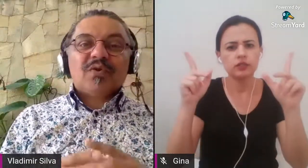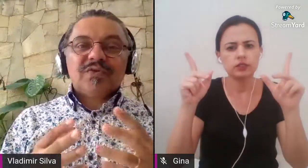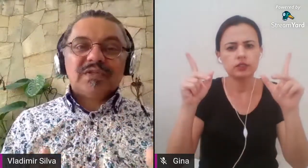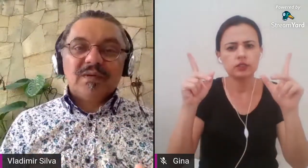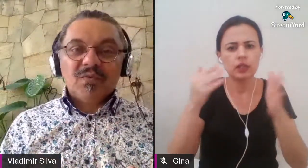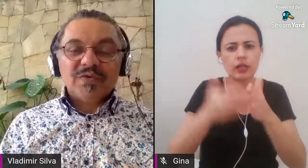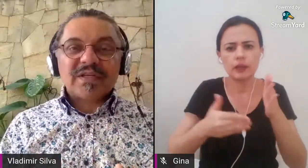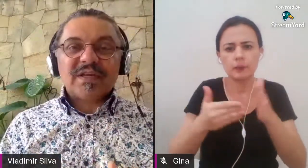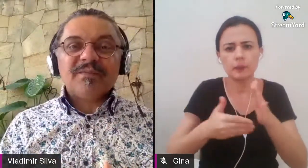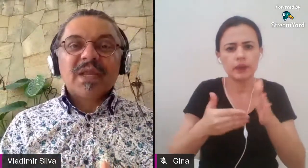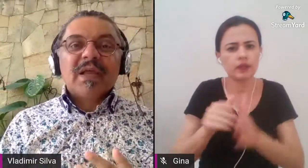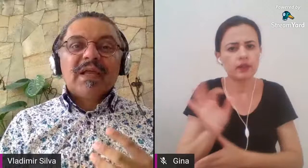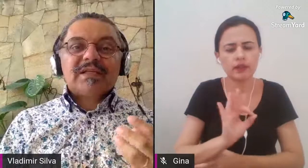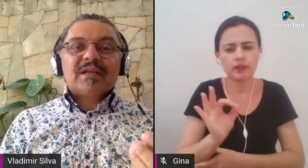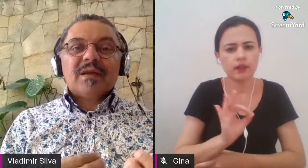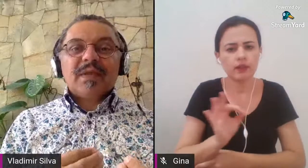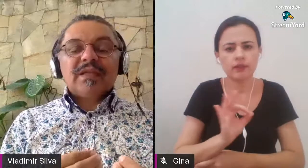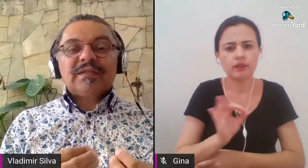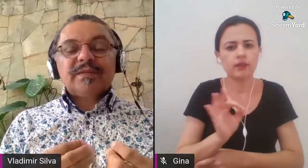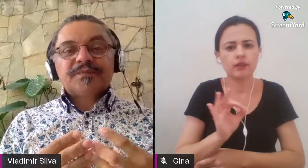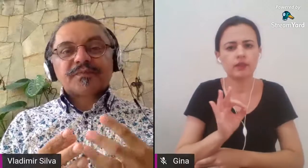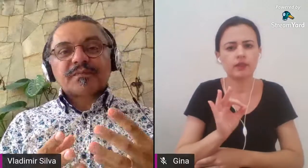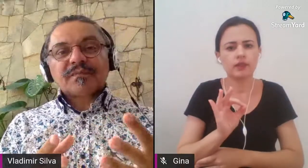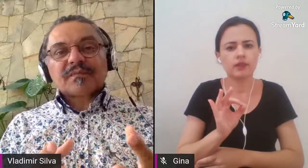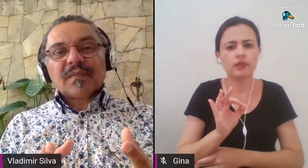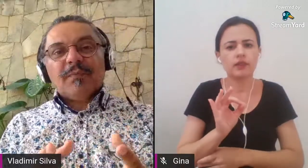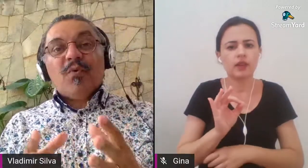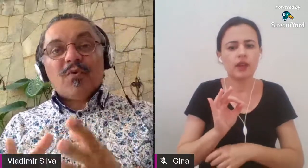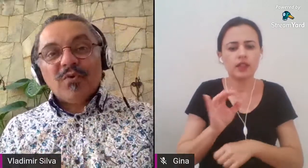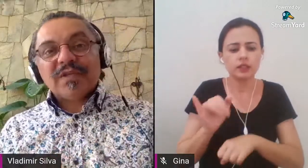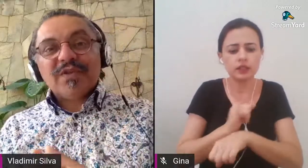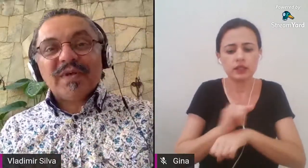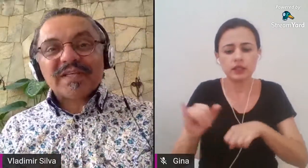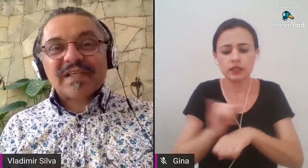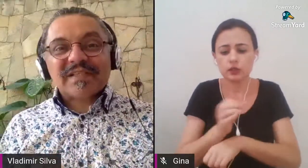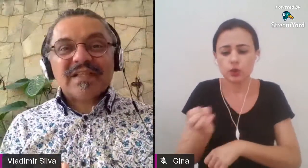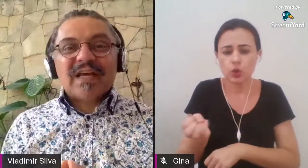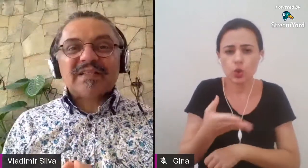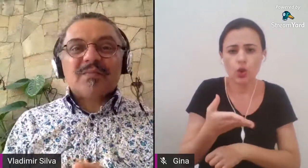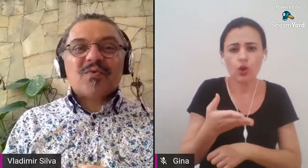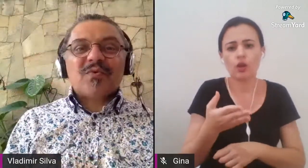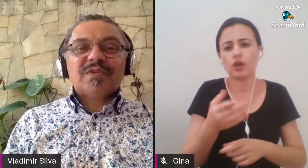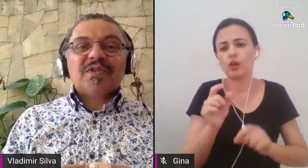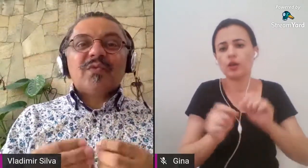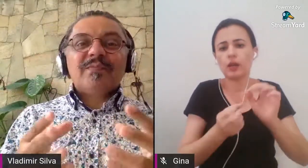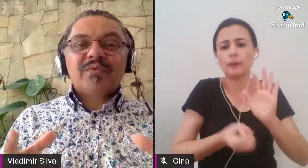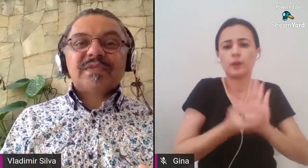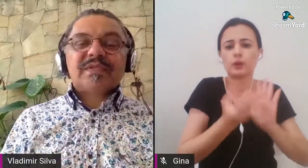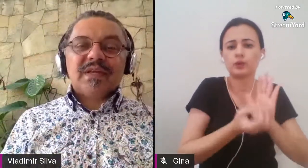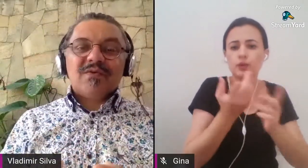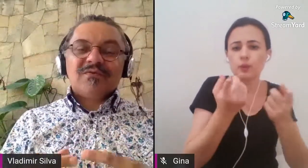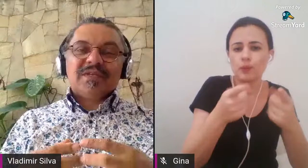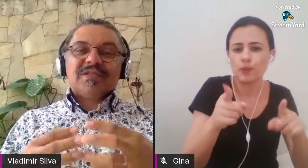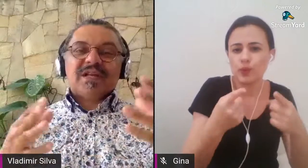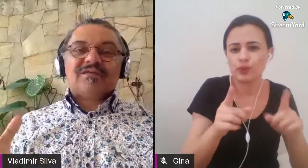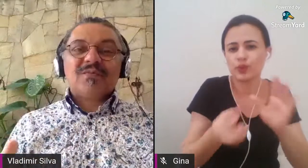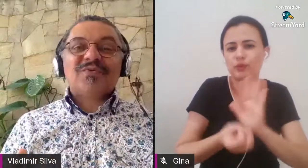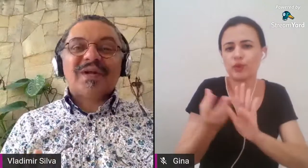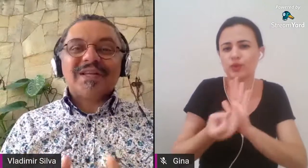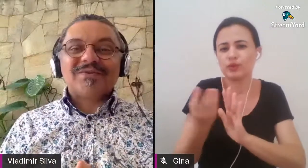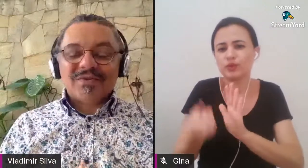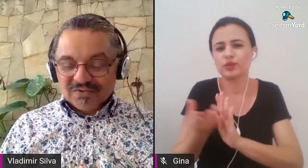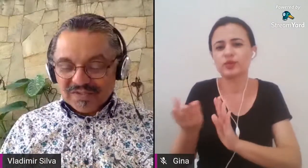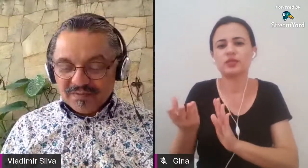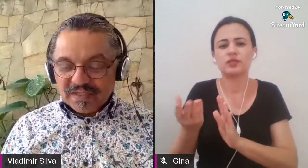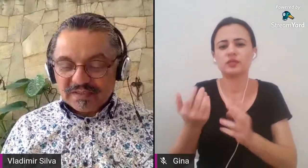forma de produzir música, exatamente por conta de uma necessidade, né? Por conta de uma imposição que